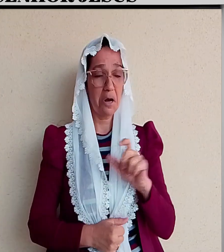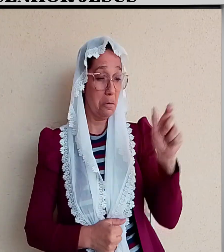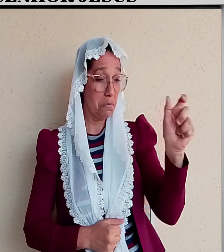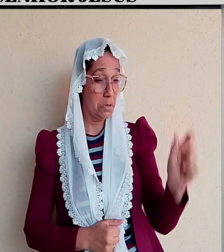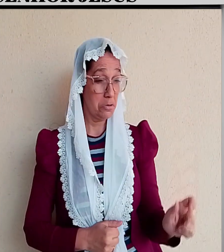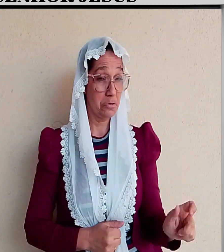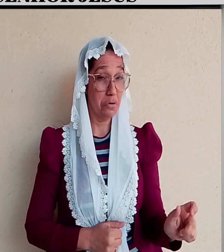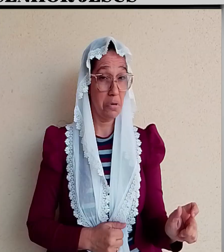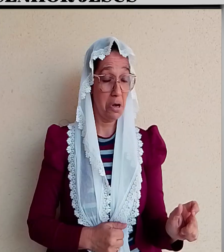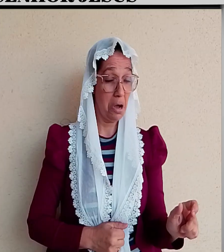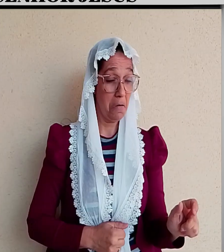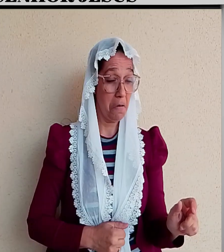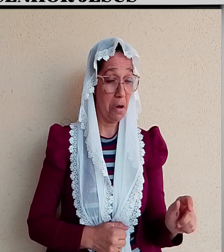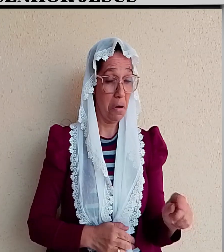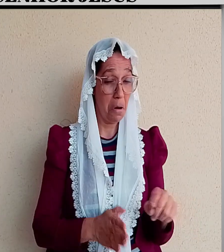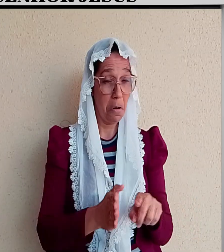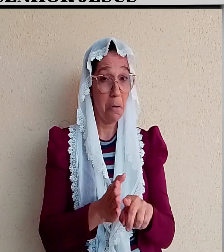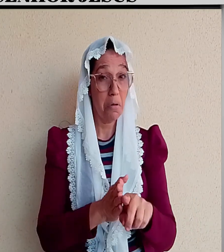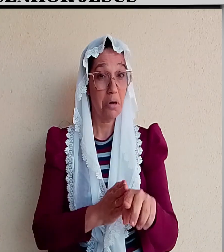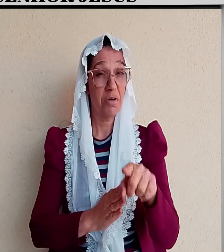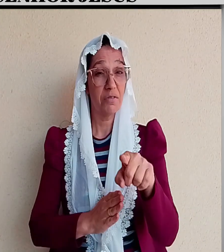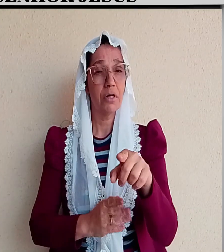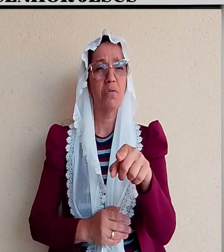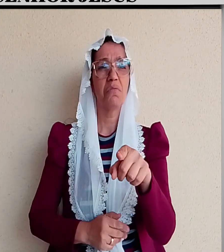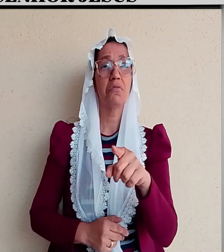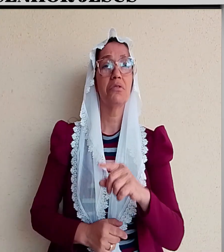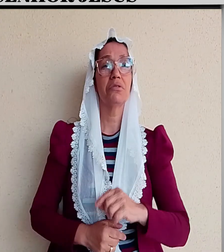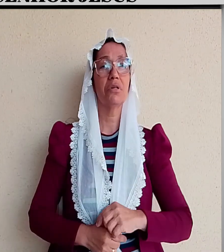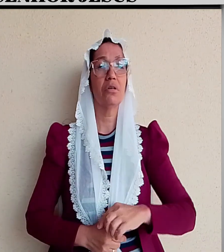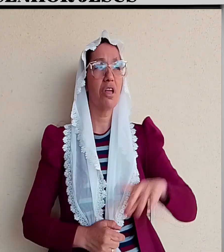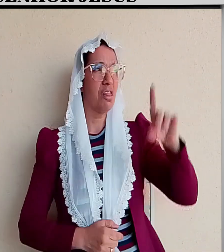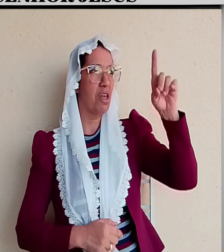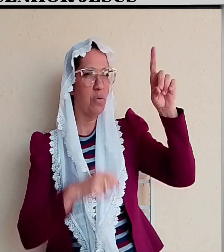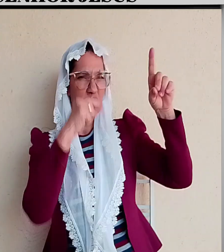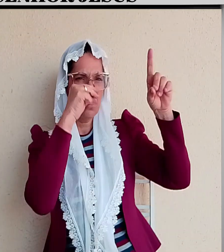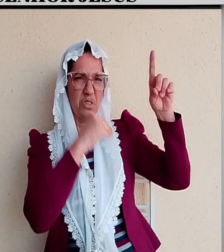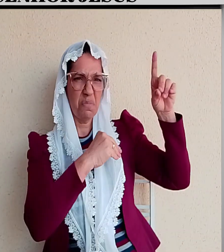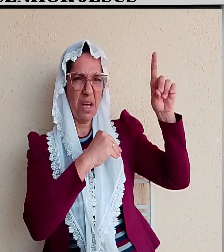Jesus. Aleluia, Jesus. E vive, se não nega, se você morre.